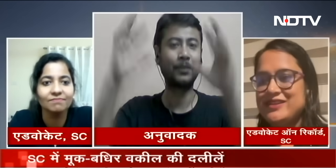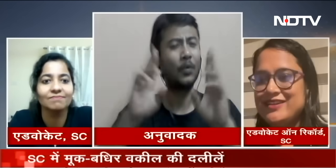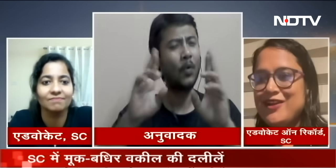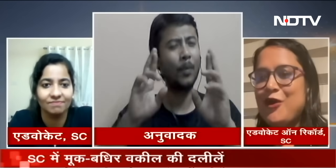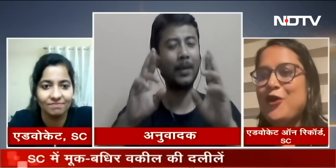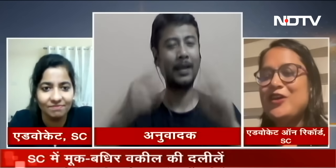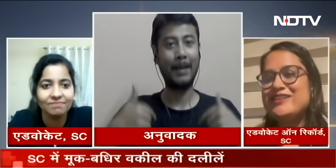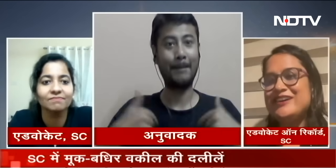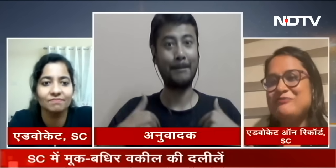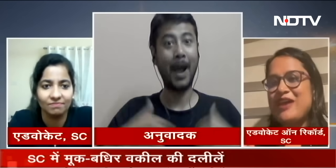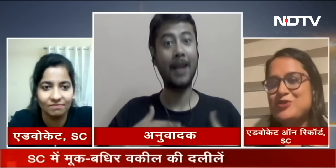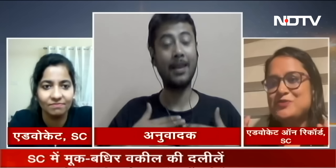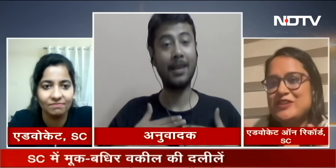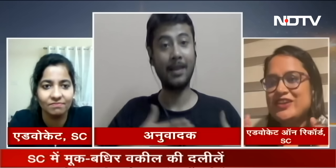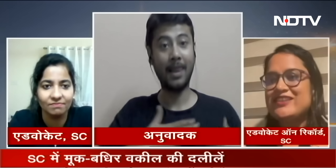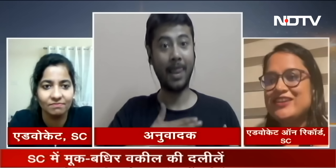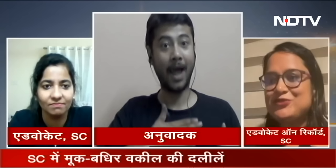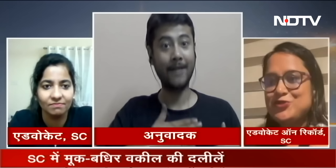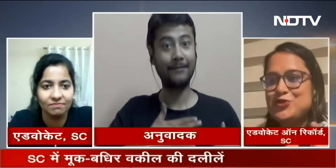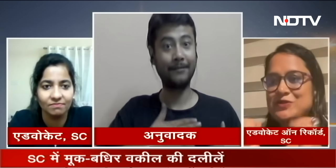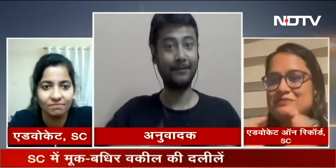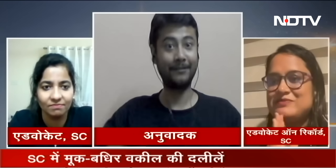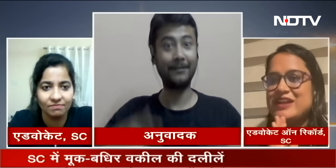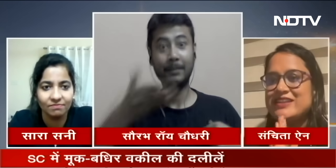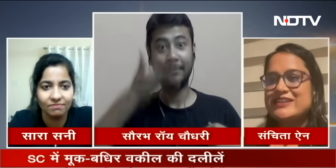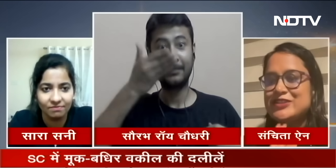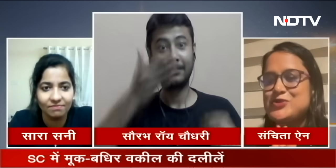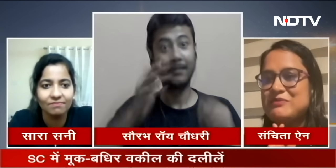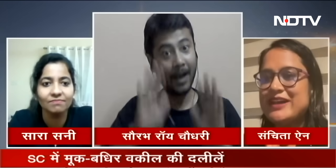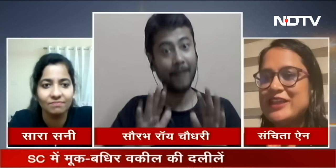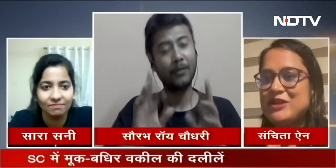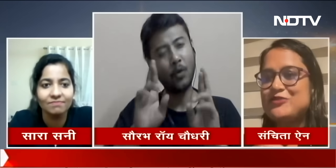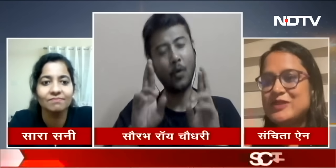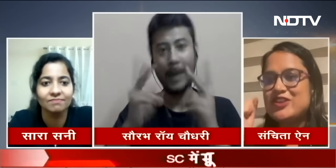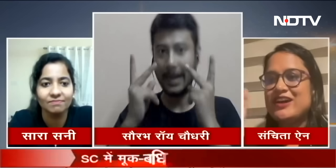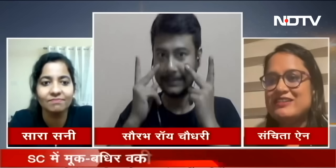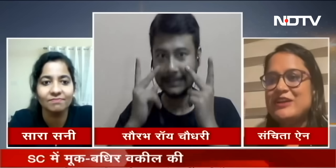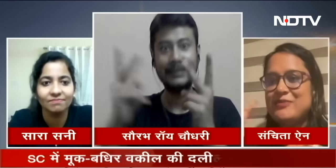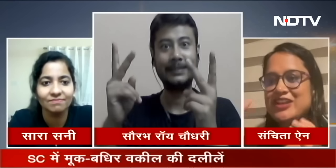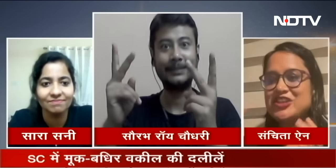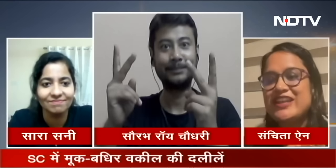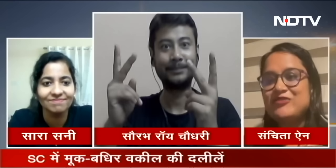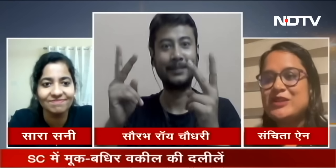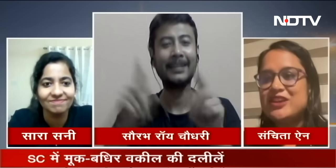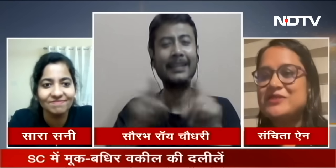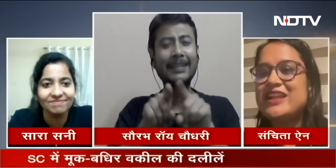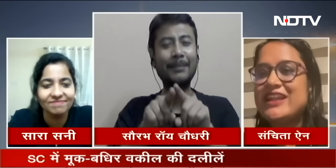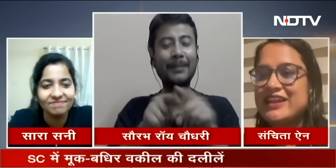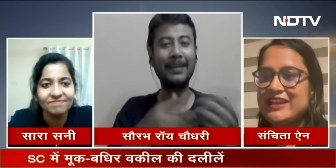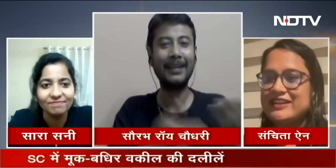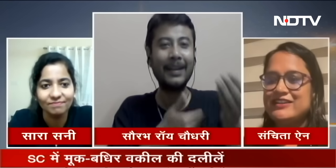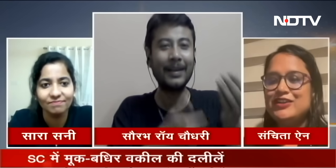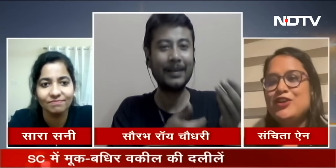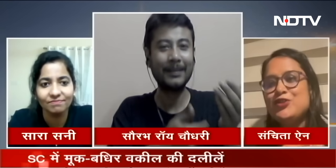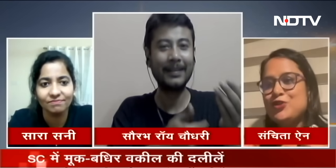विशलिस्ट है मेरी, और मैं उस बच्चे की तरह हूं जो प्रार्थना करने तो सब गए थे मगर वो बच्चा बारिश के लिए, वो बच्चा अम्ब्रेला